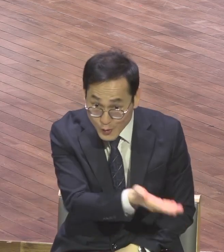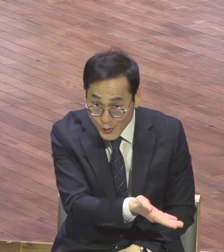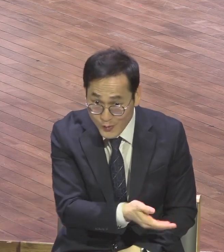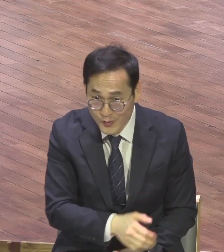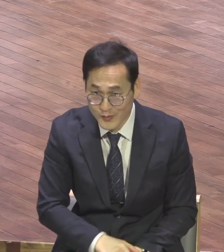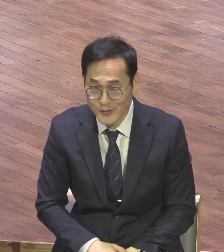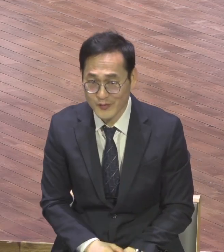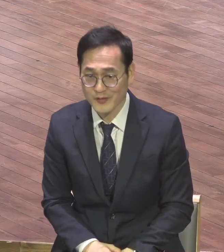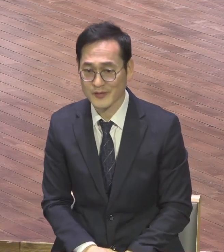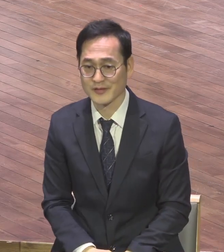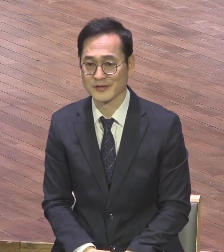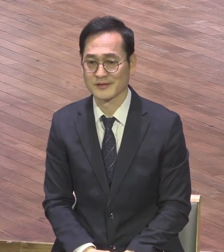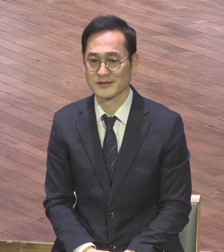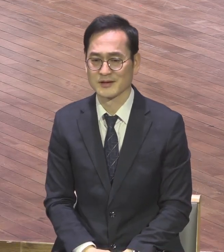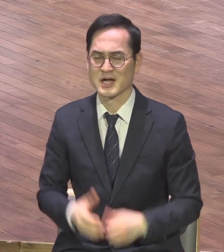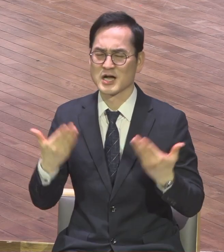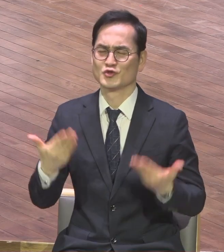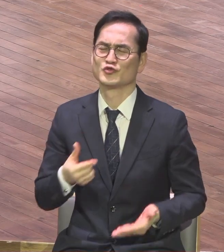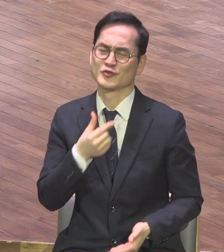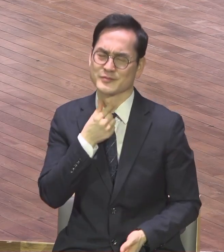그냥 푹 쉬는 거예요. 푹 쉬어.